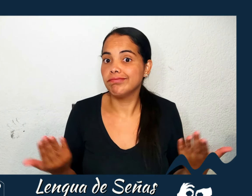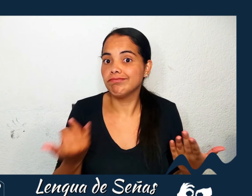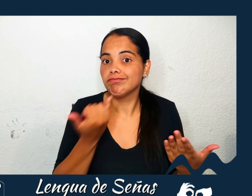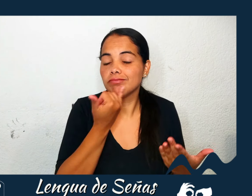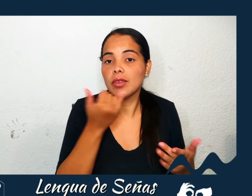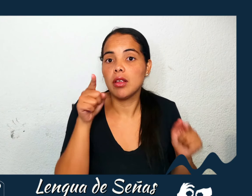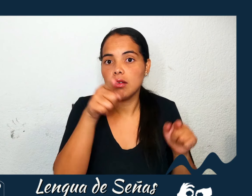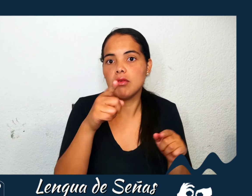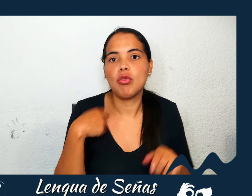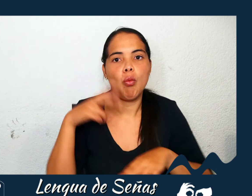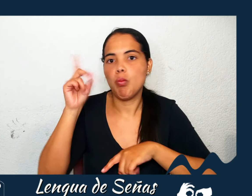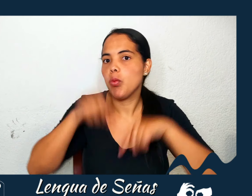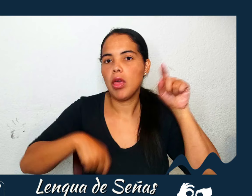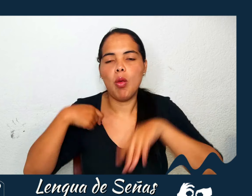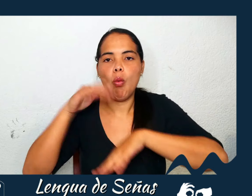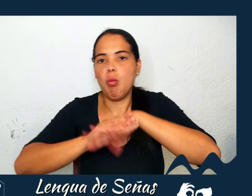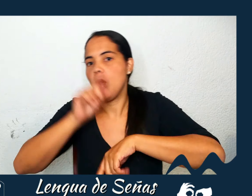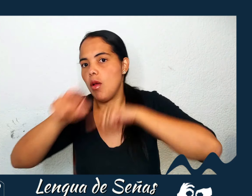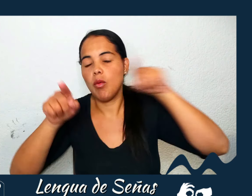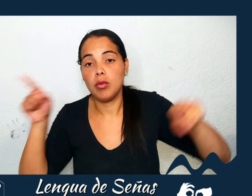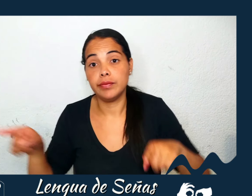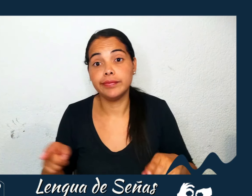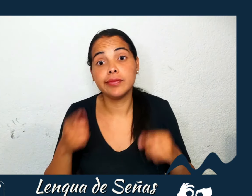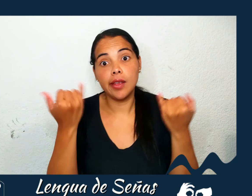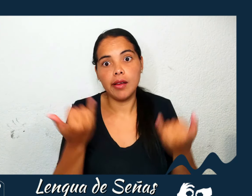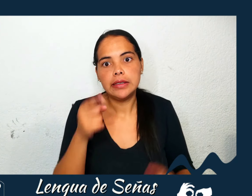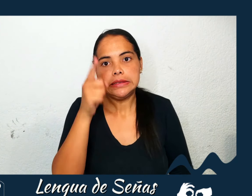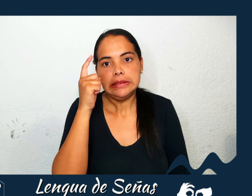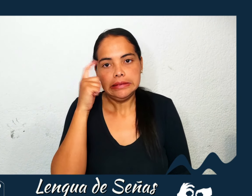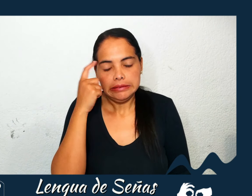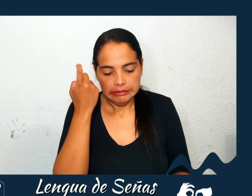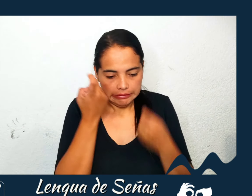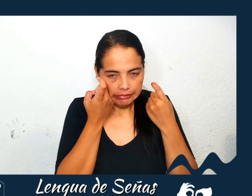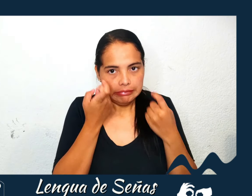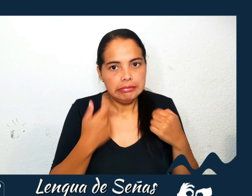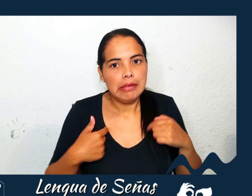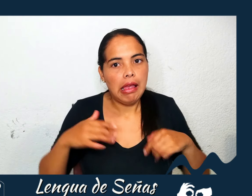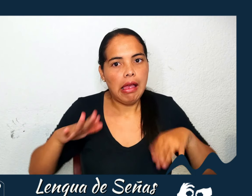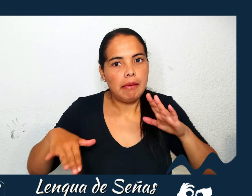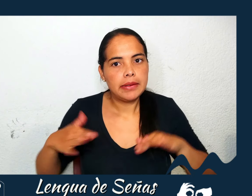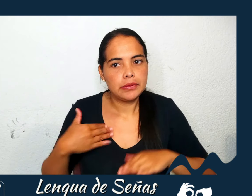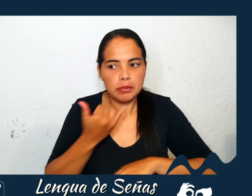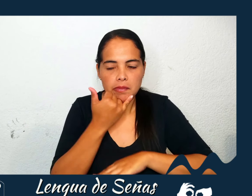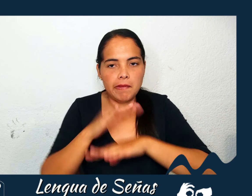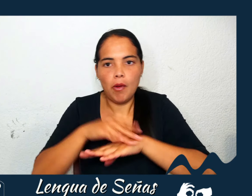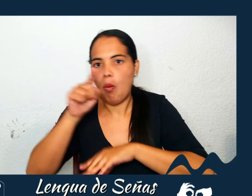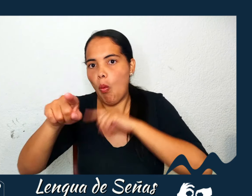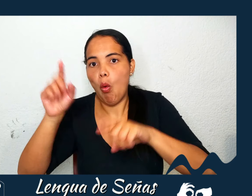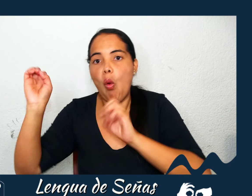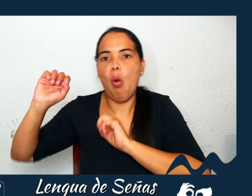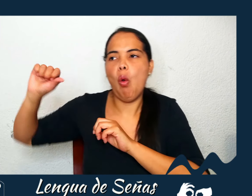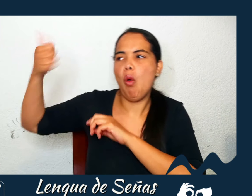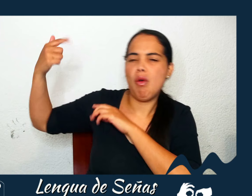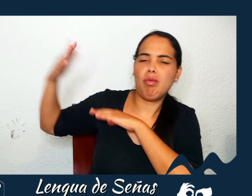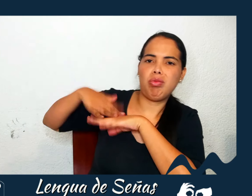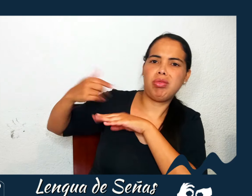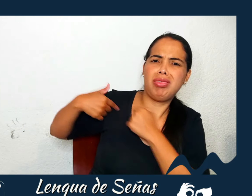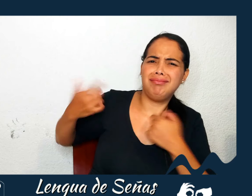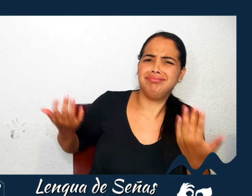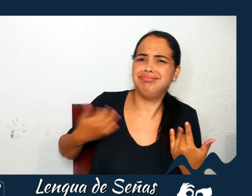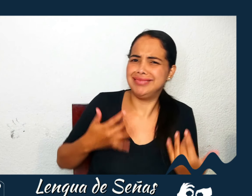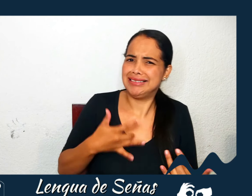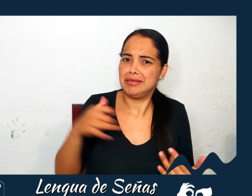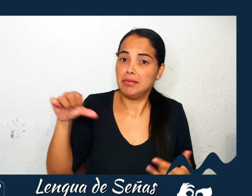incorrectamente por un juicio inapropiado. Que Dios nos ayude a velar en eso, que seamos sabios, que seamos prudentes,